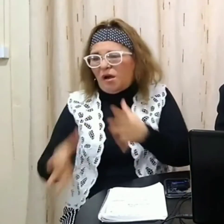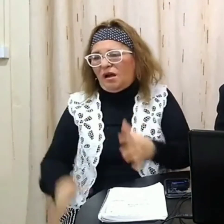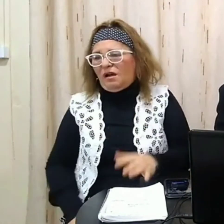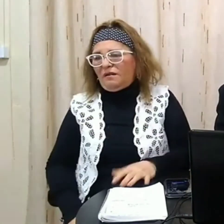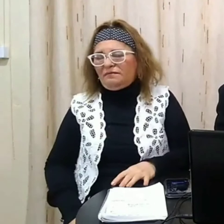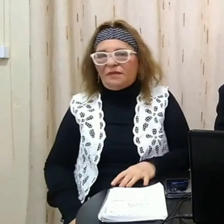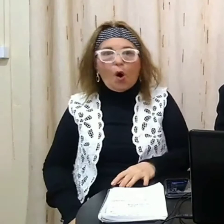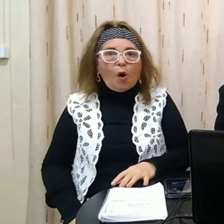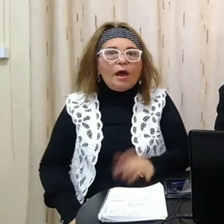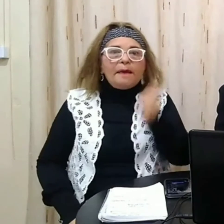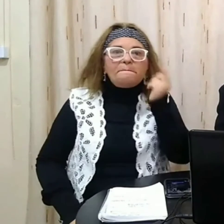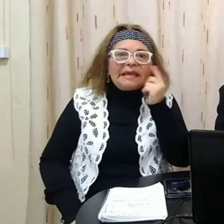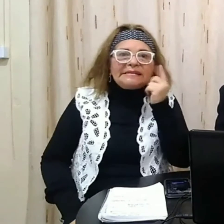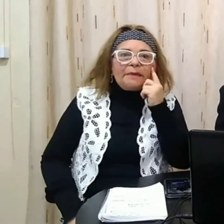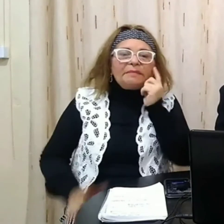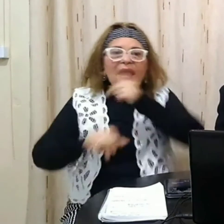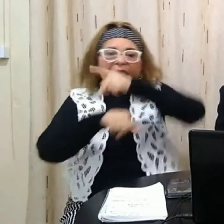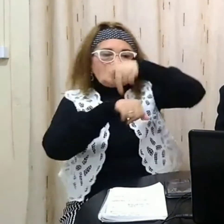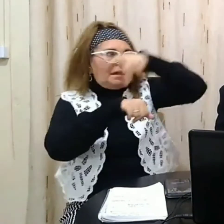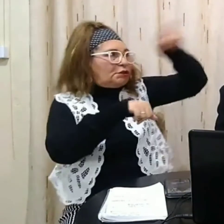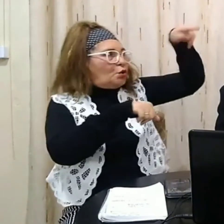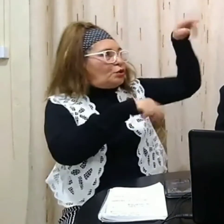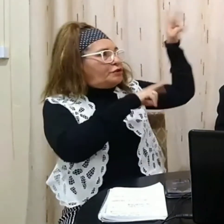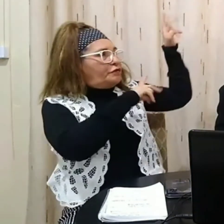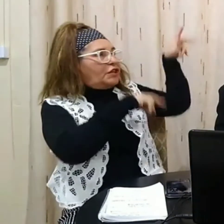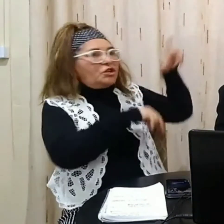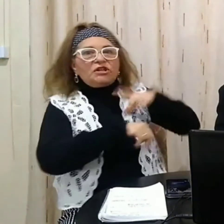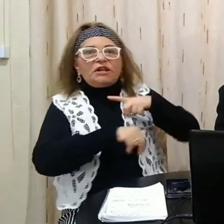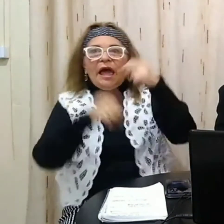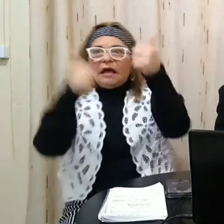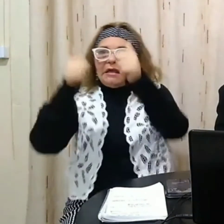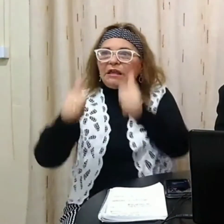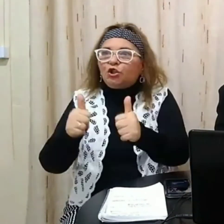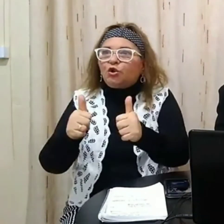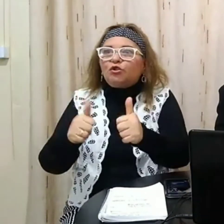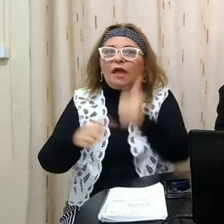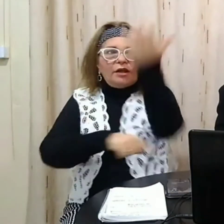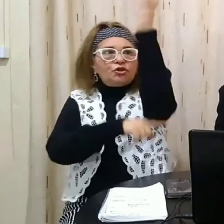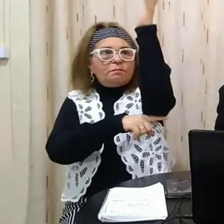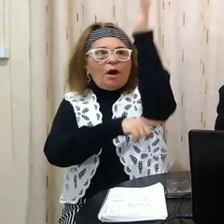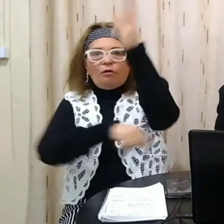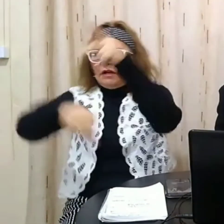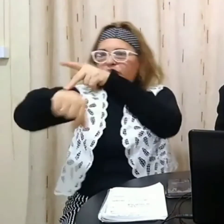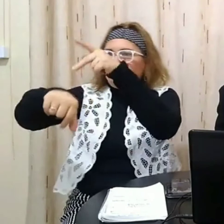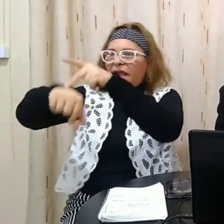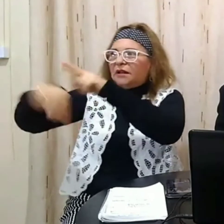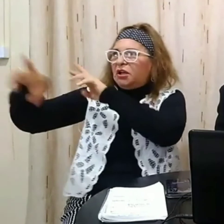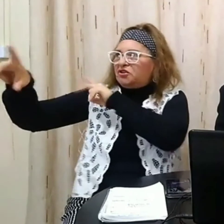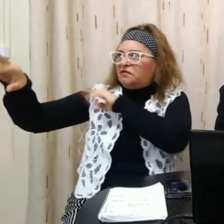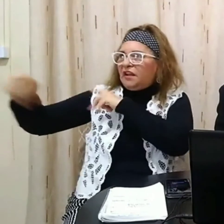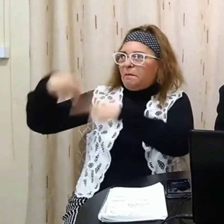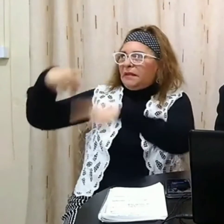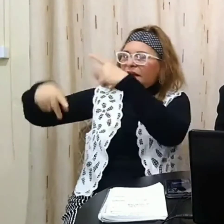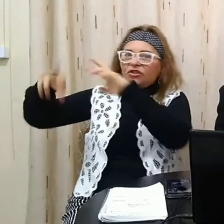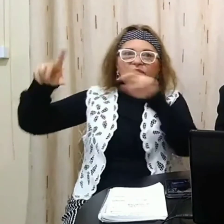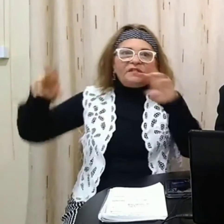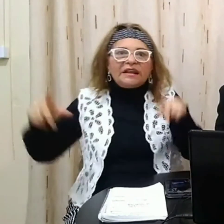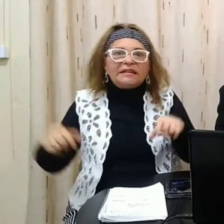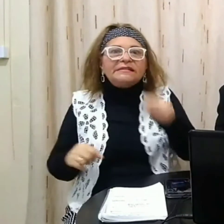As outras nações, eles tinham deuses de pau, de pedra e de outros objetos, de outros